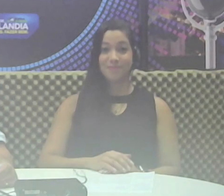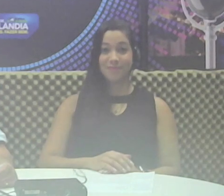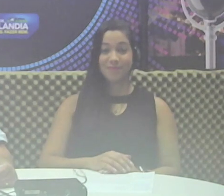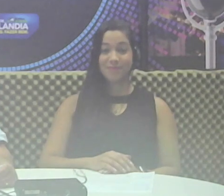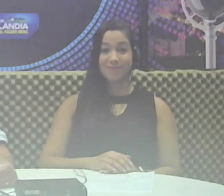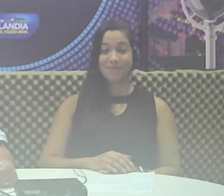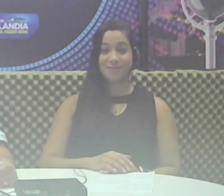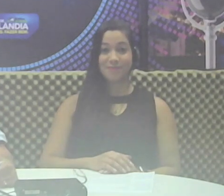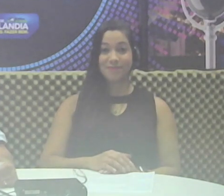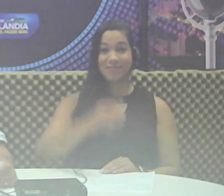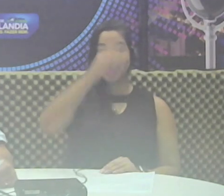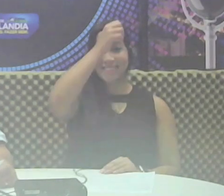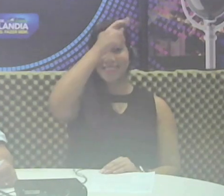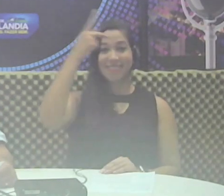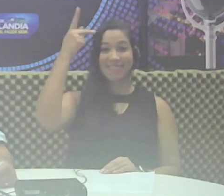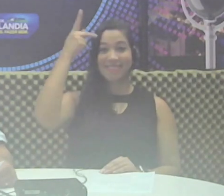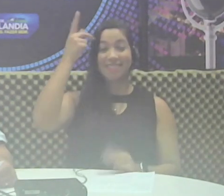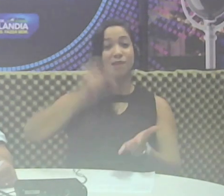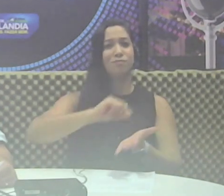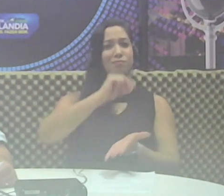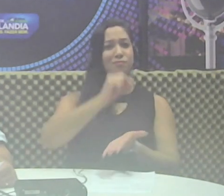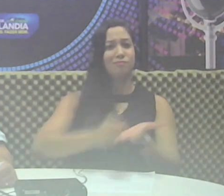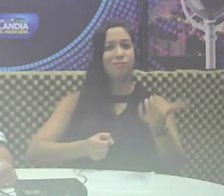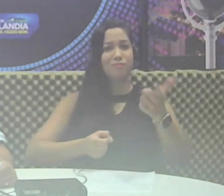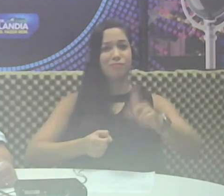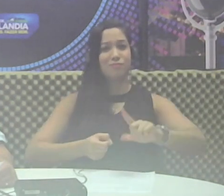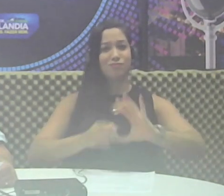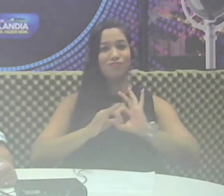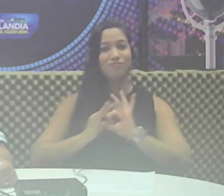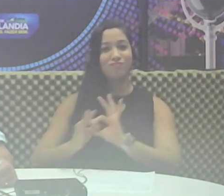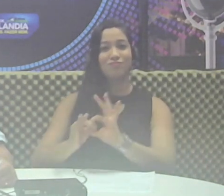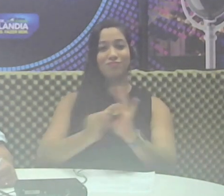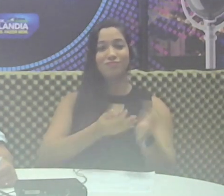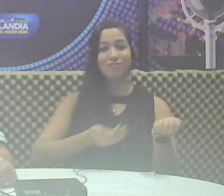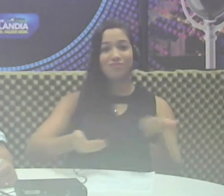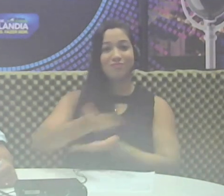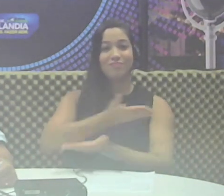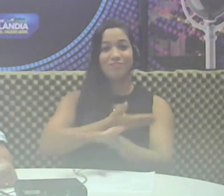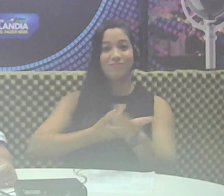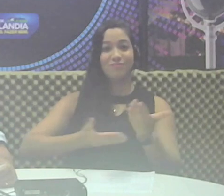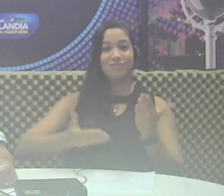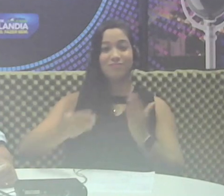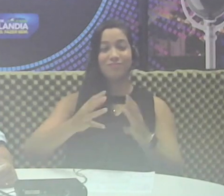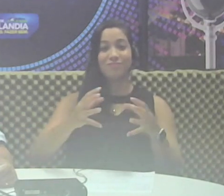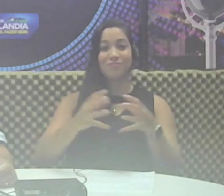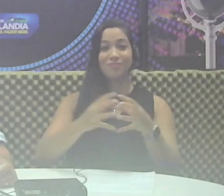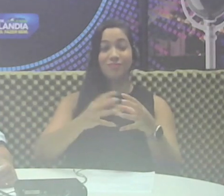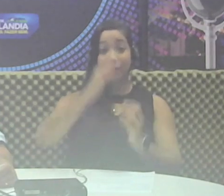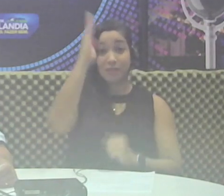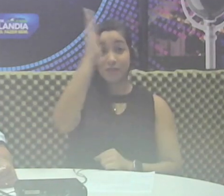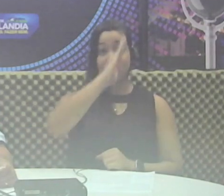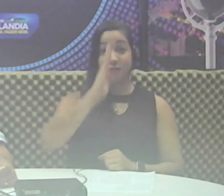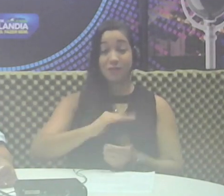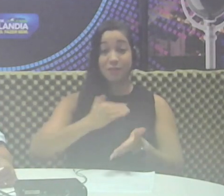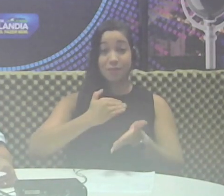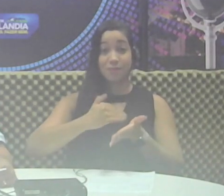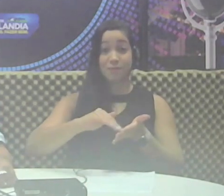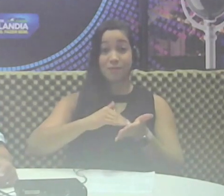Prefeitura assina renovação do acordo de cooperação com o Conselho Nacional de Secretários de Saúde.